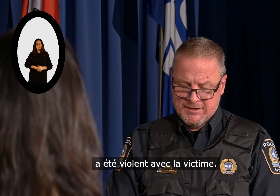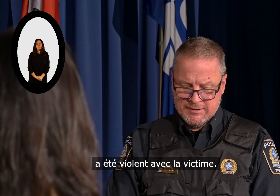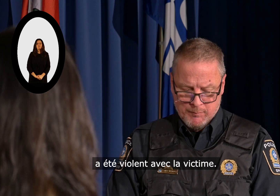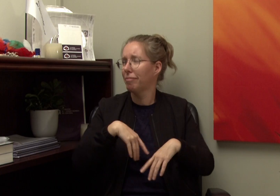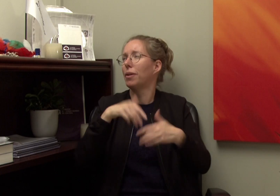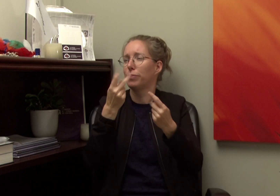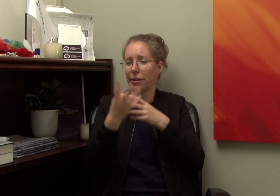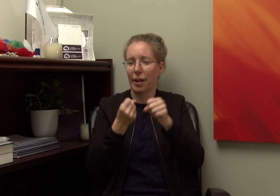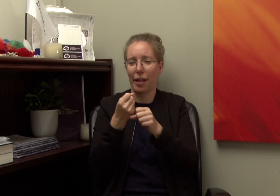victime.